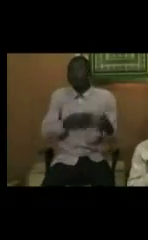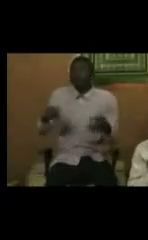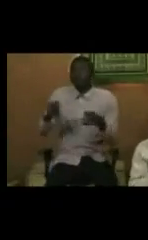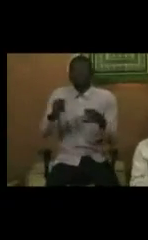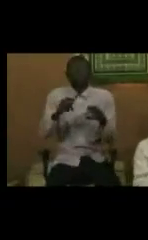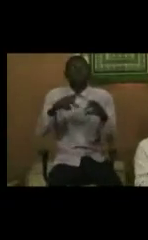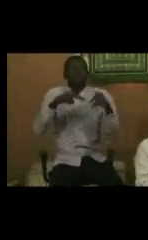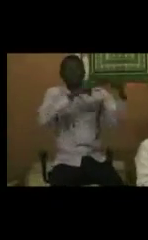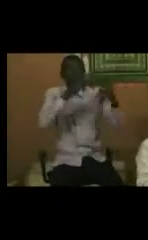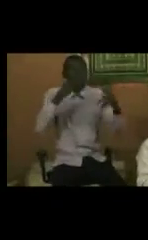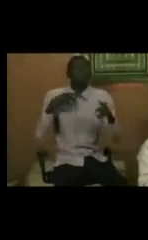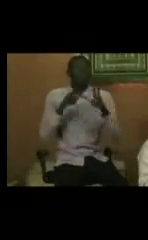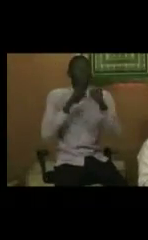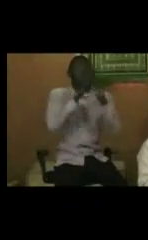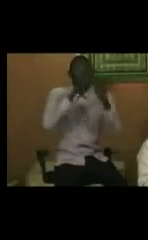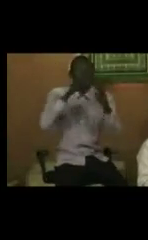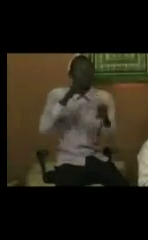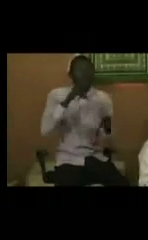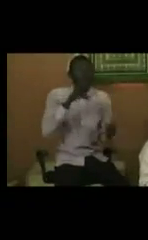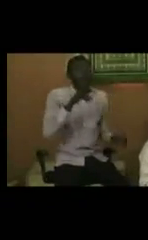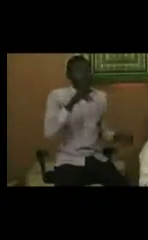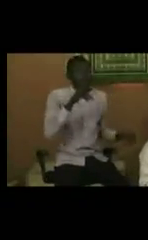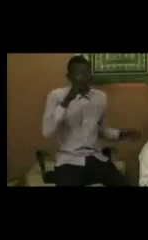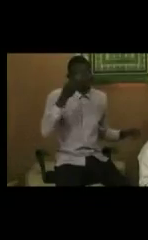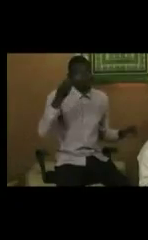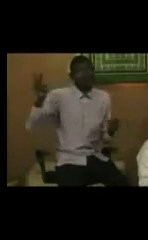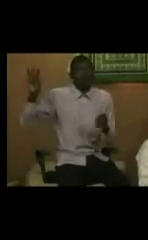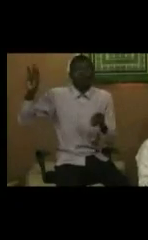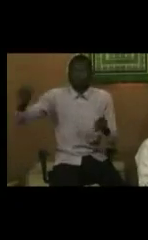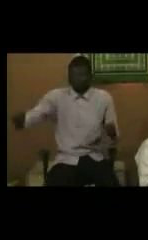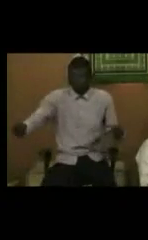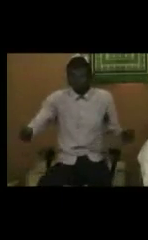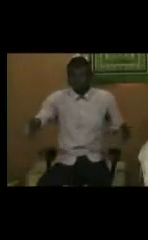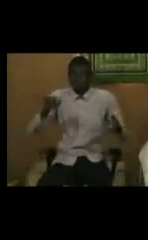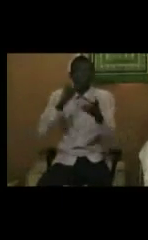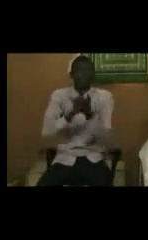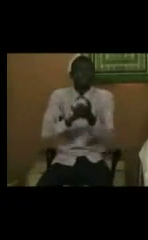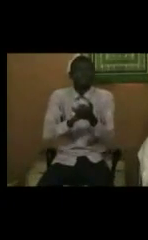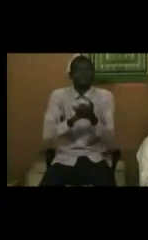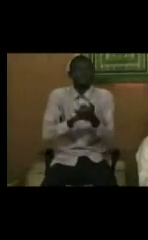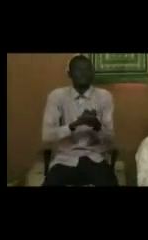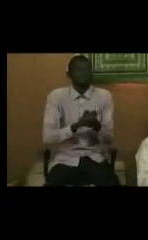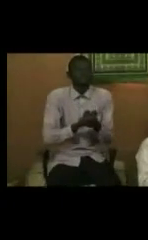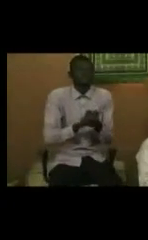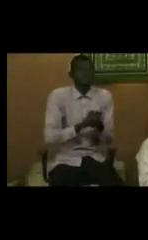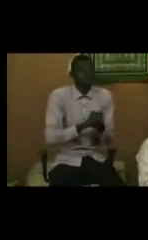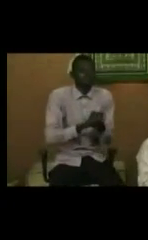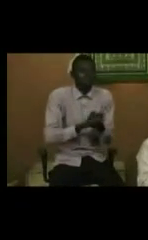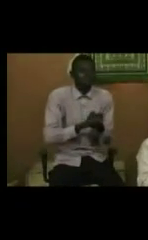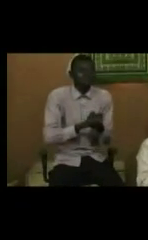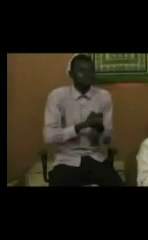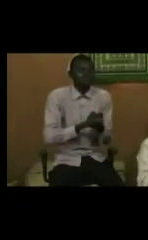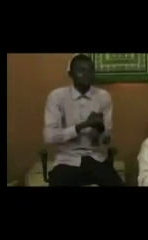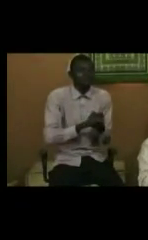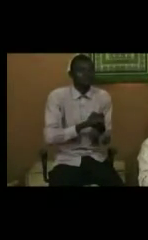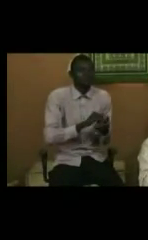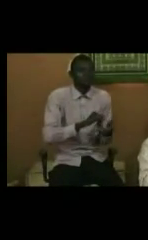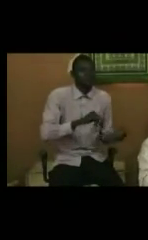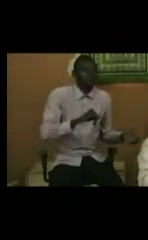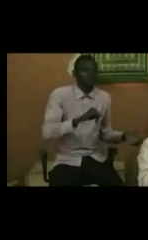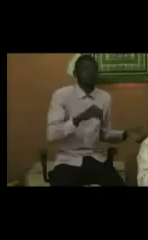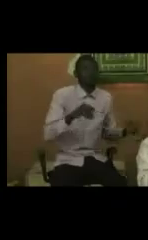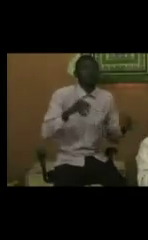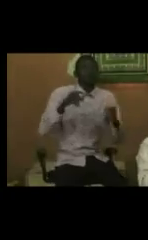fakbalu sodakotahu fakbalu sodakotahu e te wo gba saro olohun oro pe kefere kan di